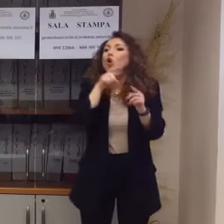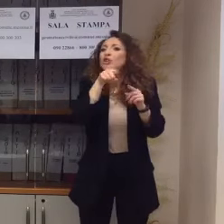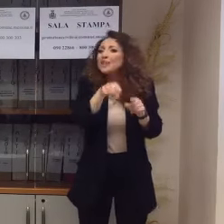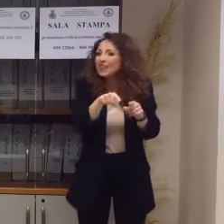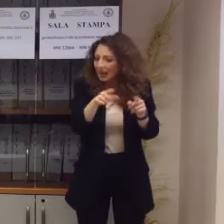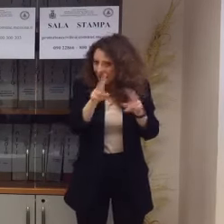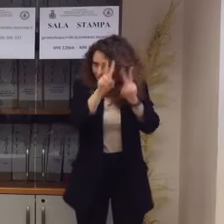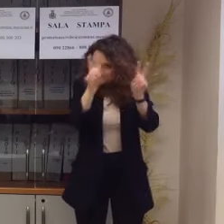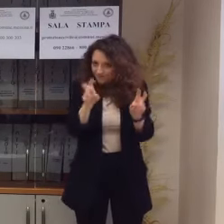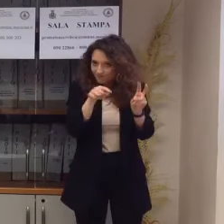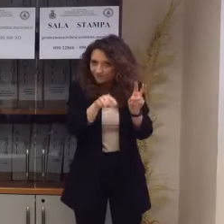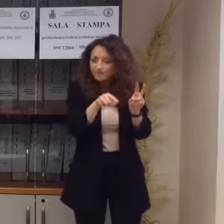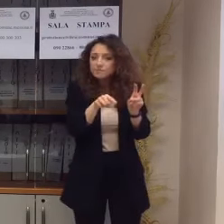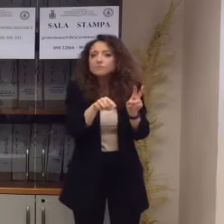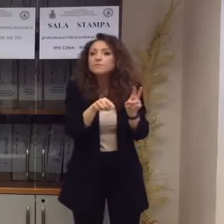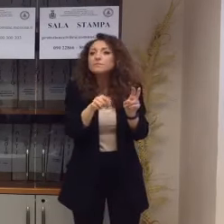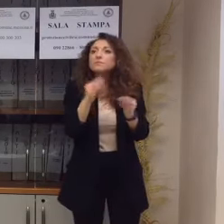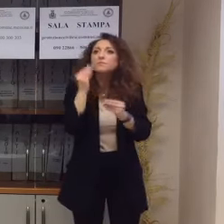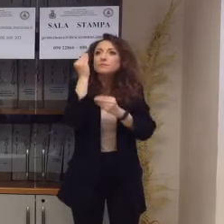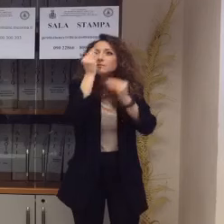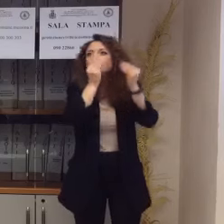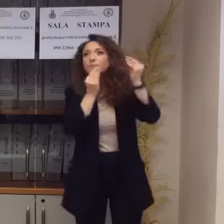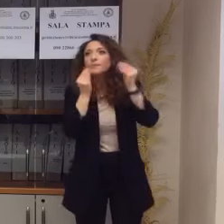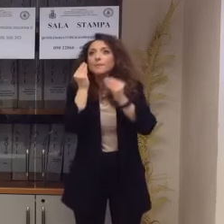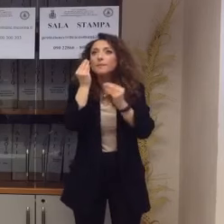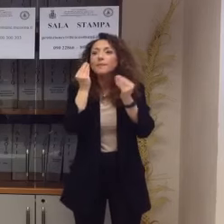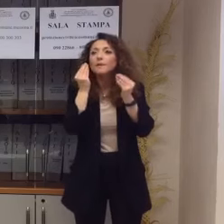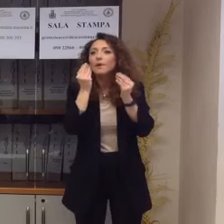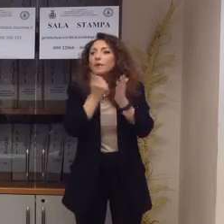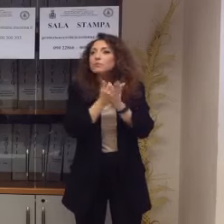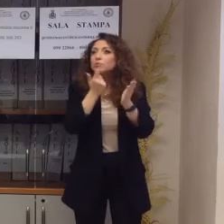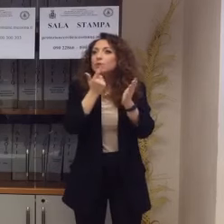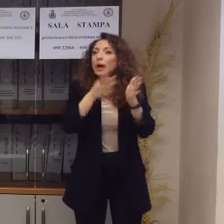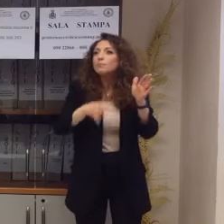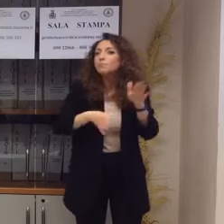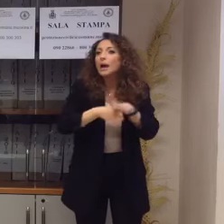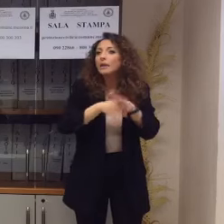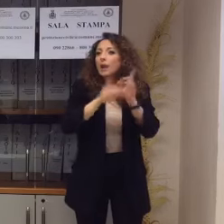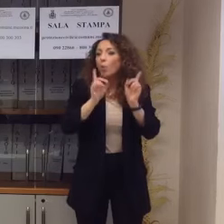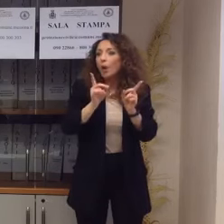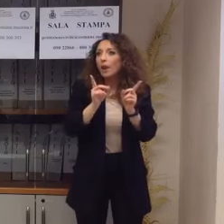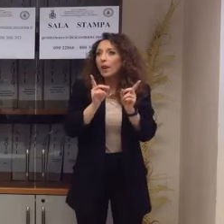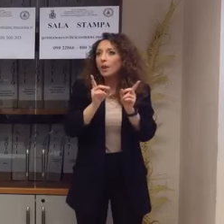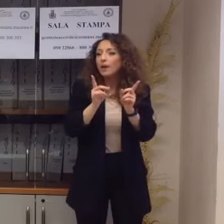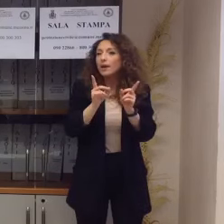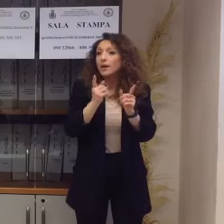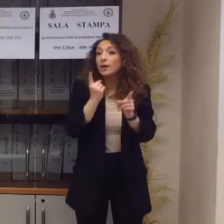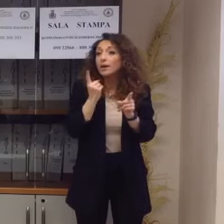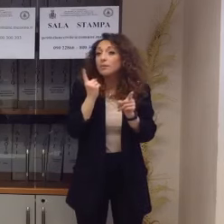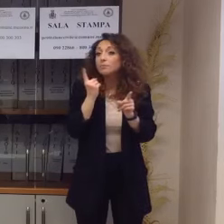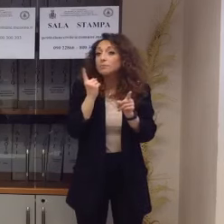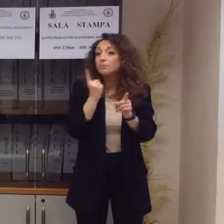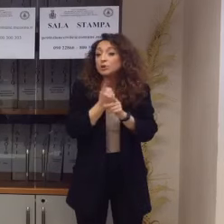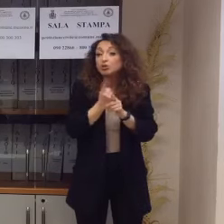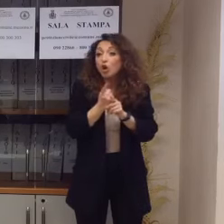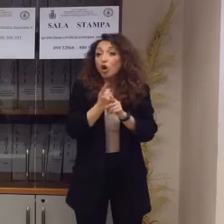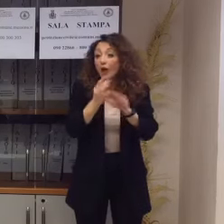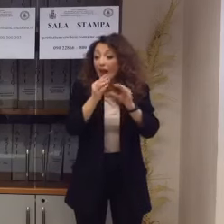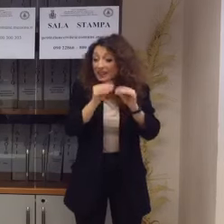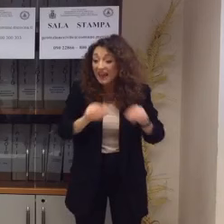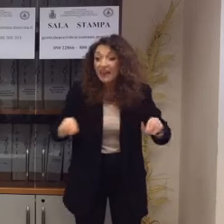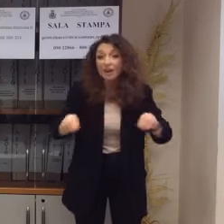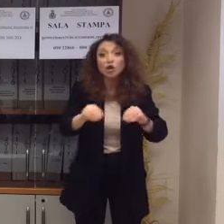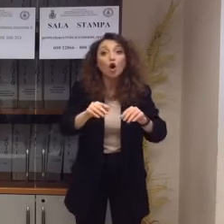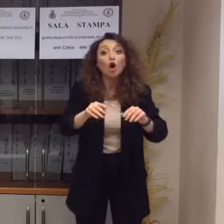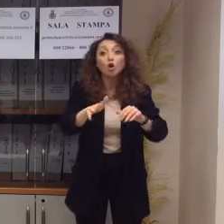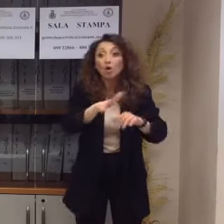parte esattamente dal presupposto che bisogna fare un'iniezione forte di liquidità sul territorio.